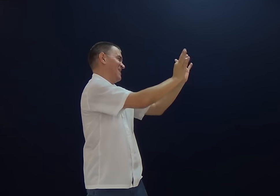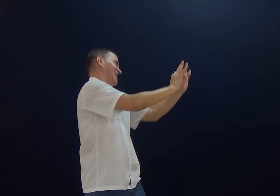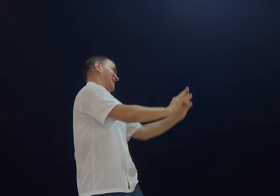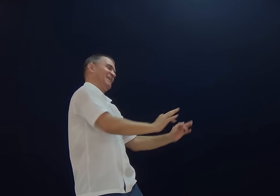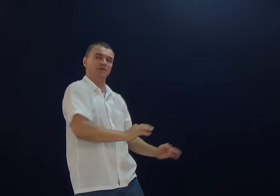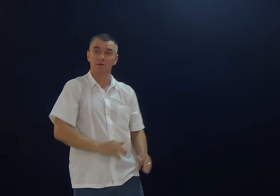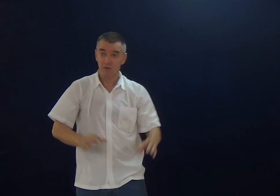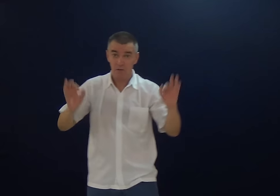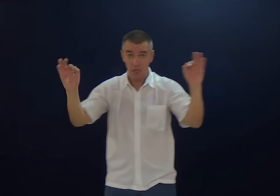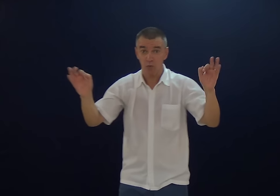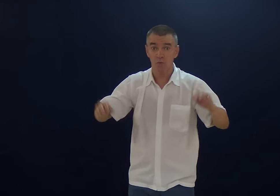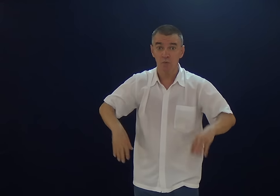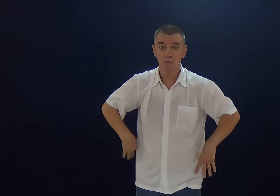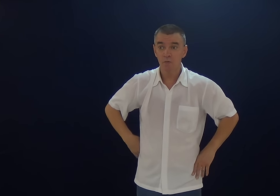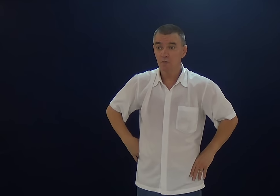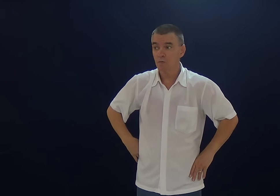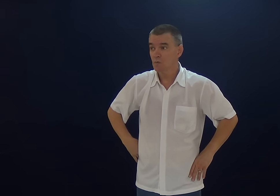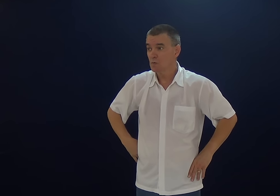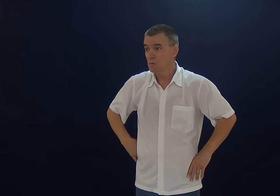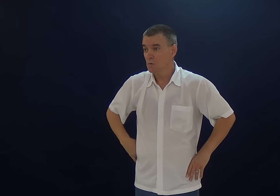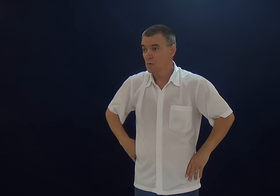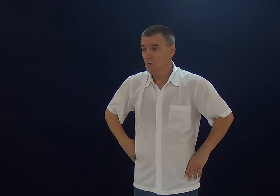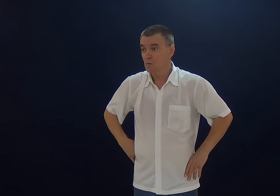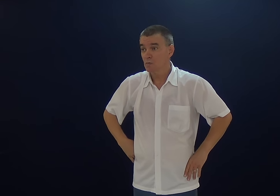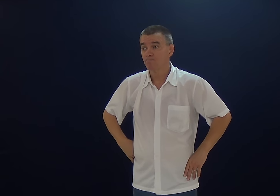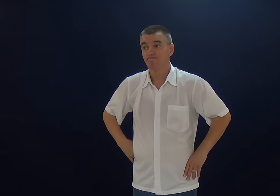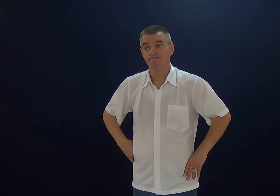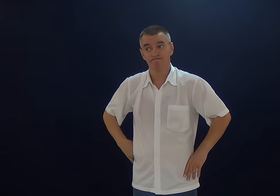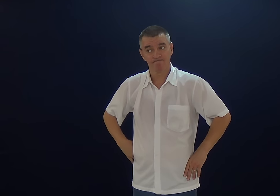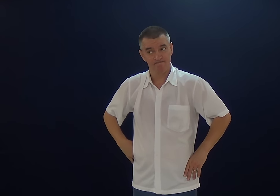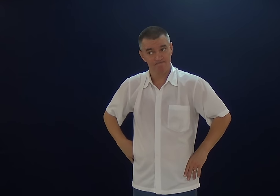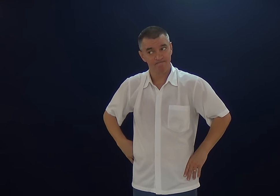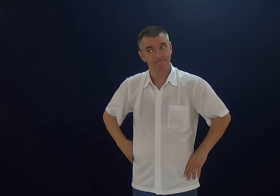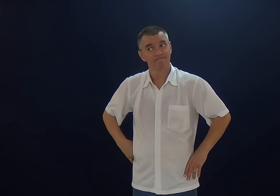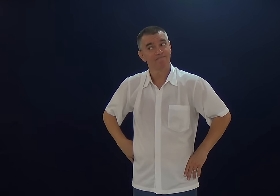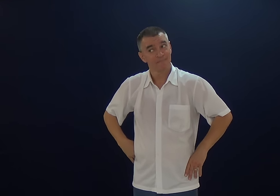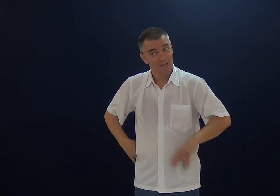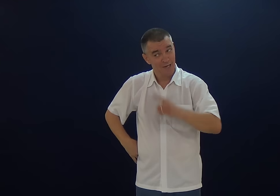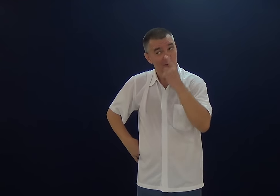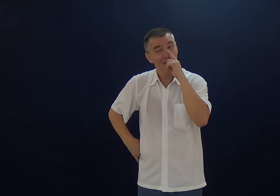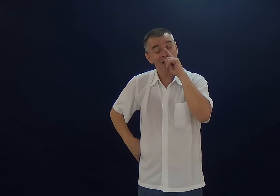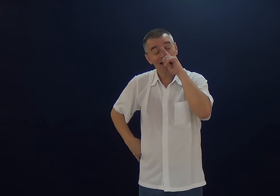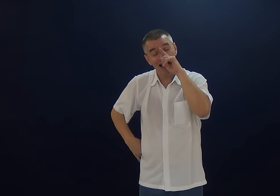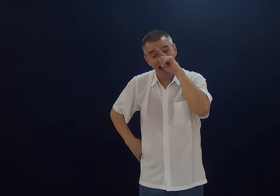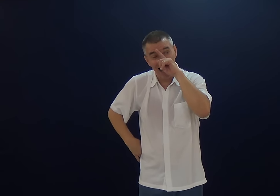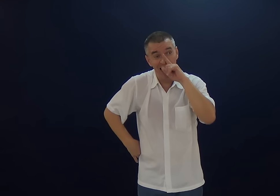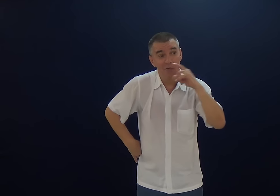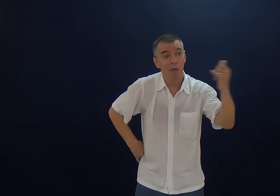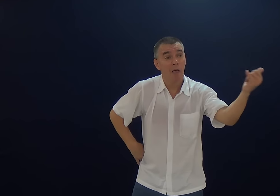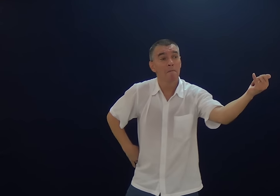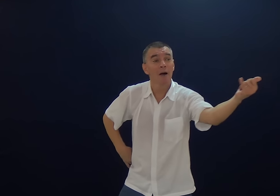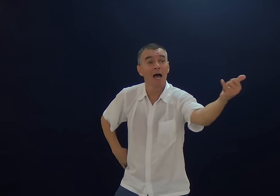mentira você evita certo ok então ó